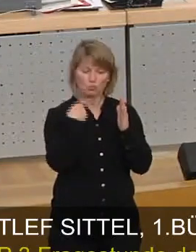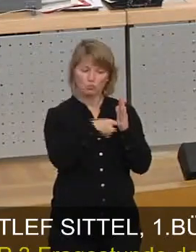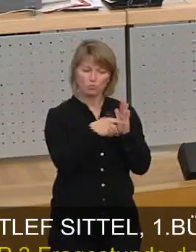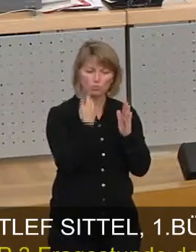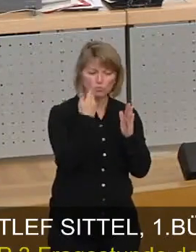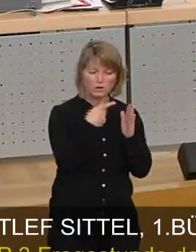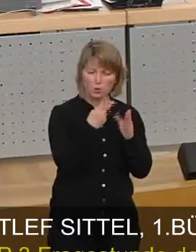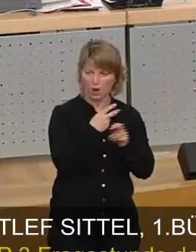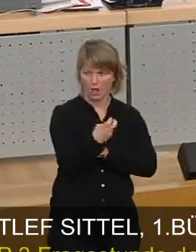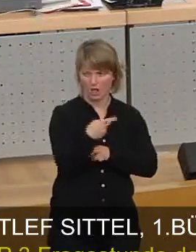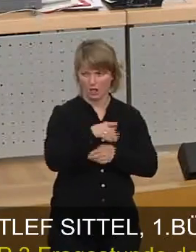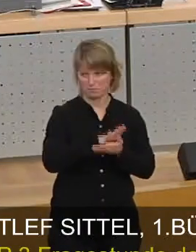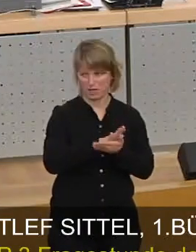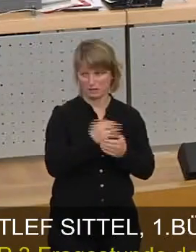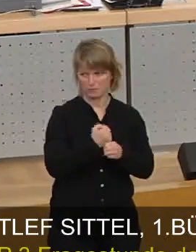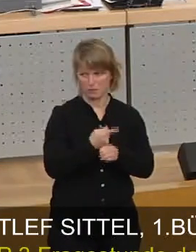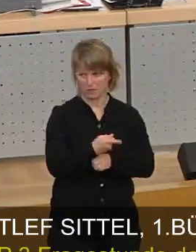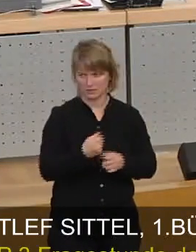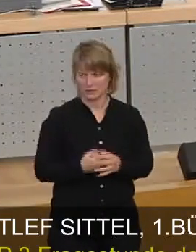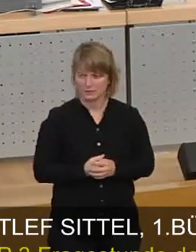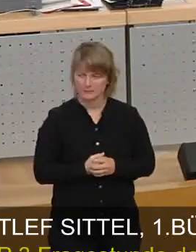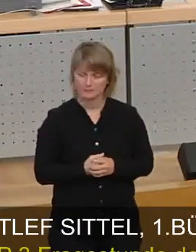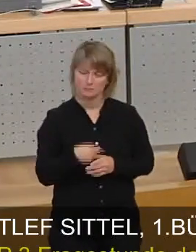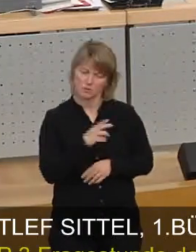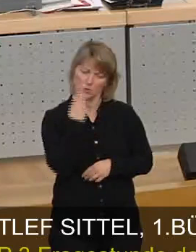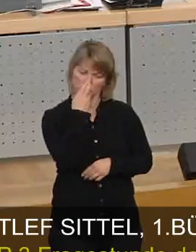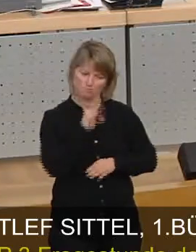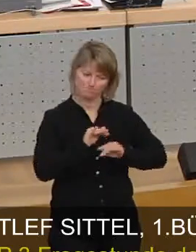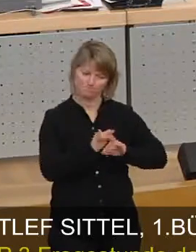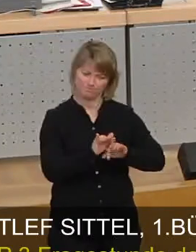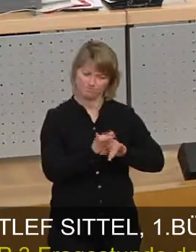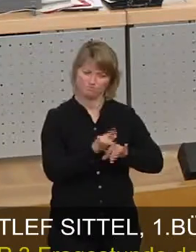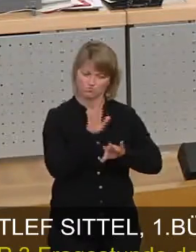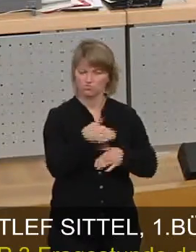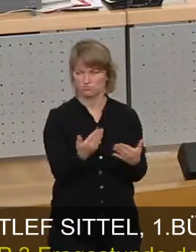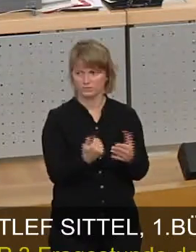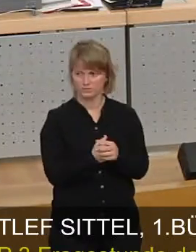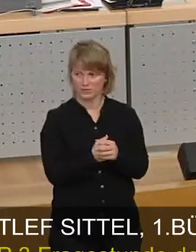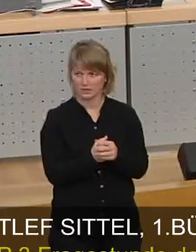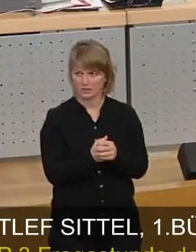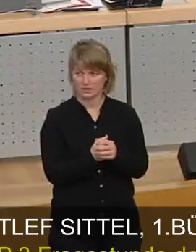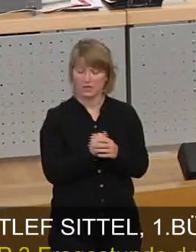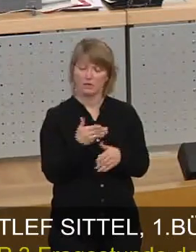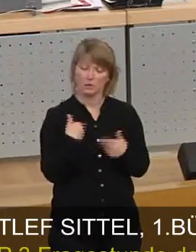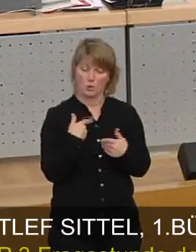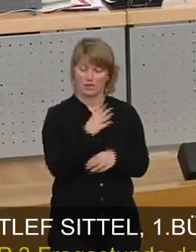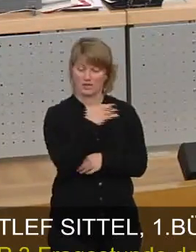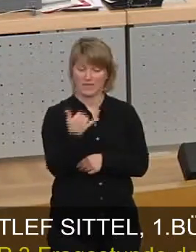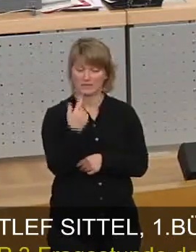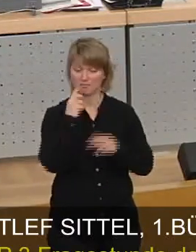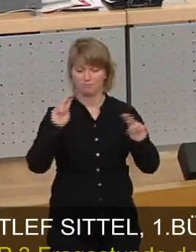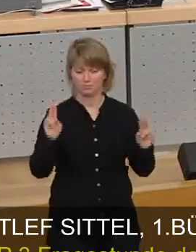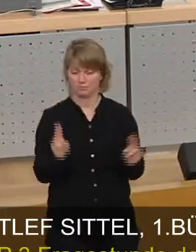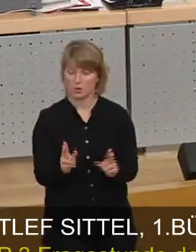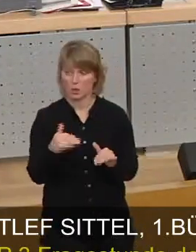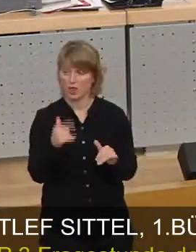ihren Beamtenpositionen bewegen. Heißt also, im Moment sind wir froh, dass es noch nicht weniger gibt, aber es ist noch nicht